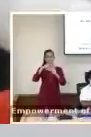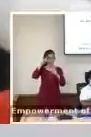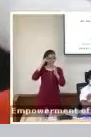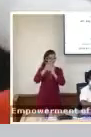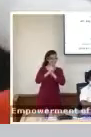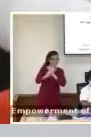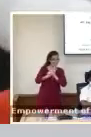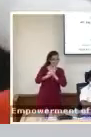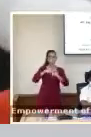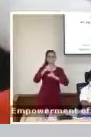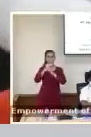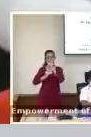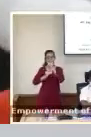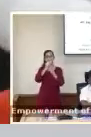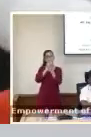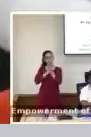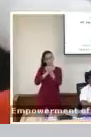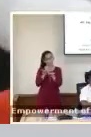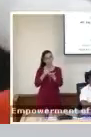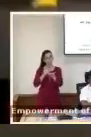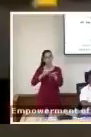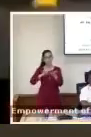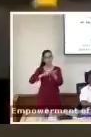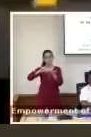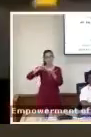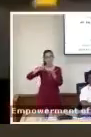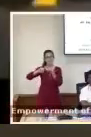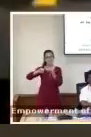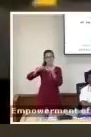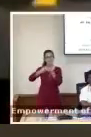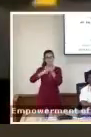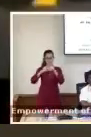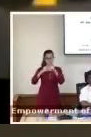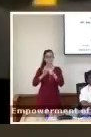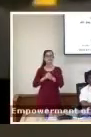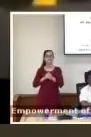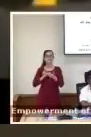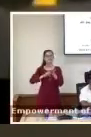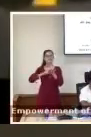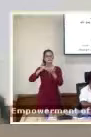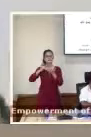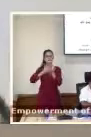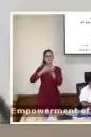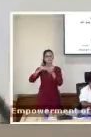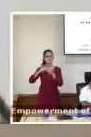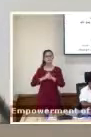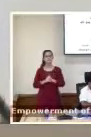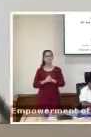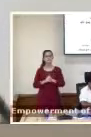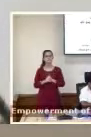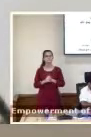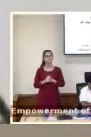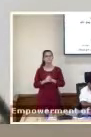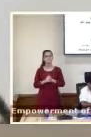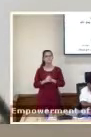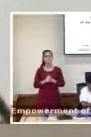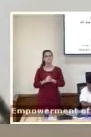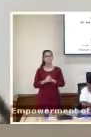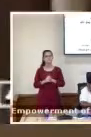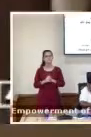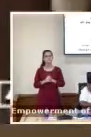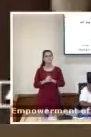कार्यक्रम, NCVTE, NSDC और अनुसंधान आधारित पाठ्यक्रम, नर्सरी से 12वीं कक्षा